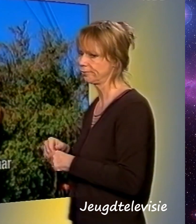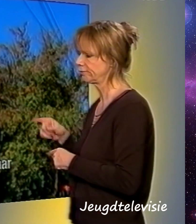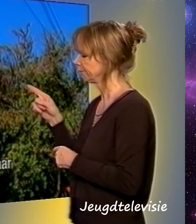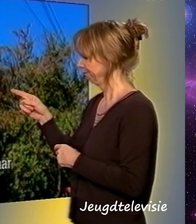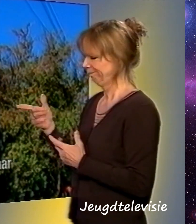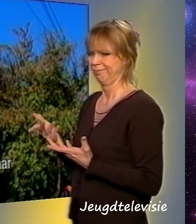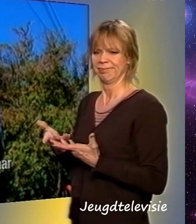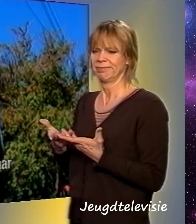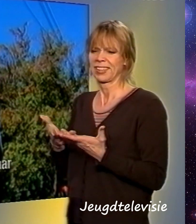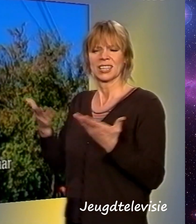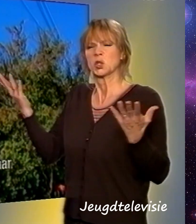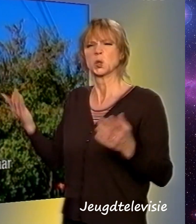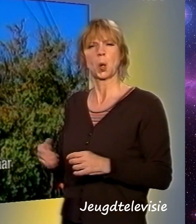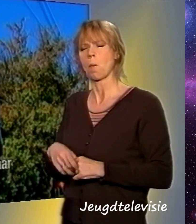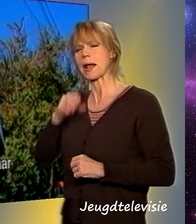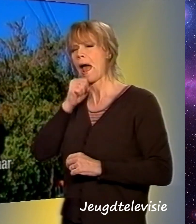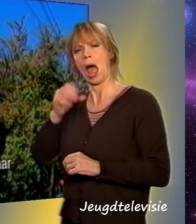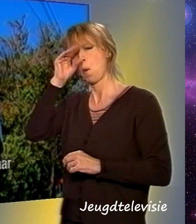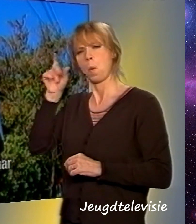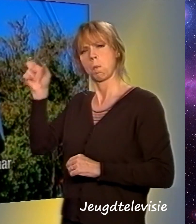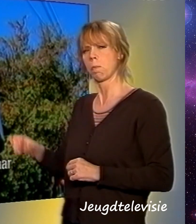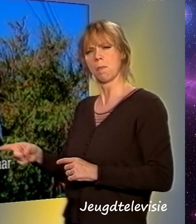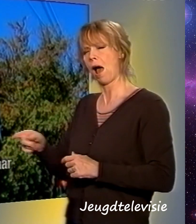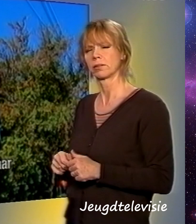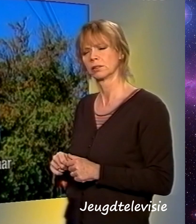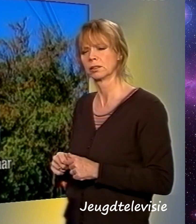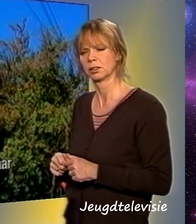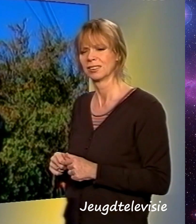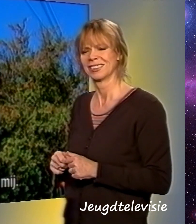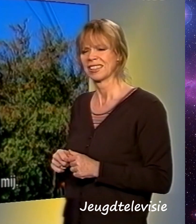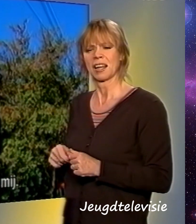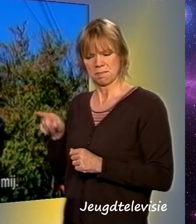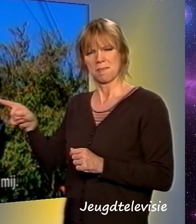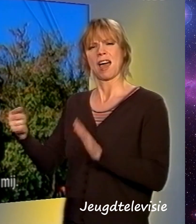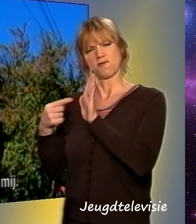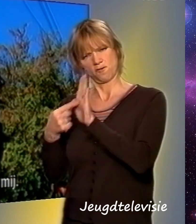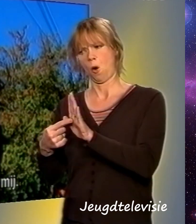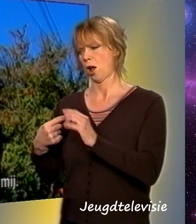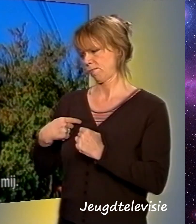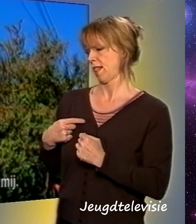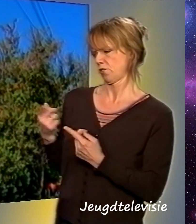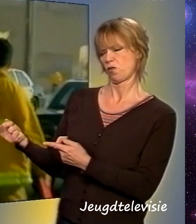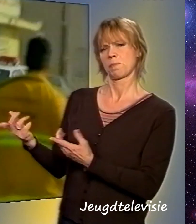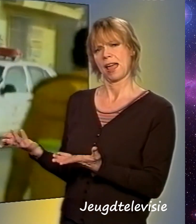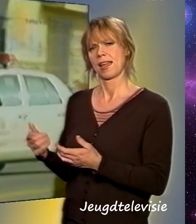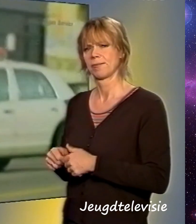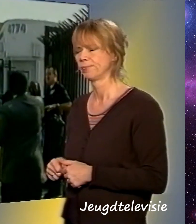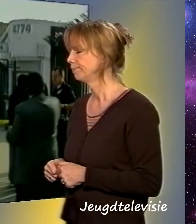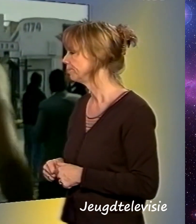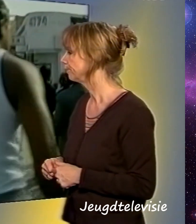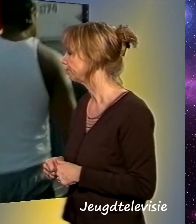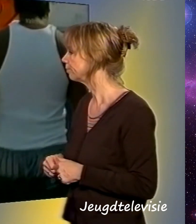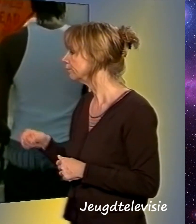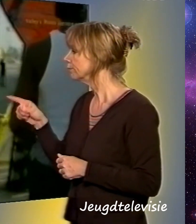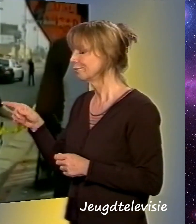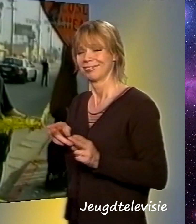leest een mythe die wanneer dus hoewel ook al eens een storing is waar ze mee in analyse van een release snoep